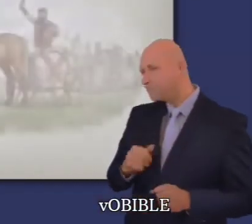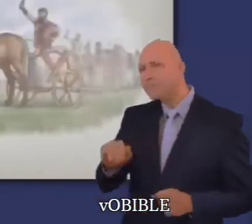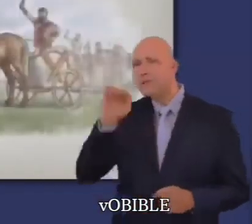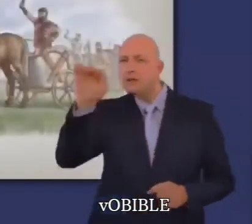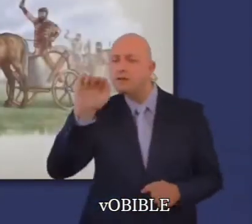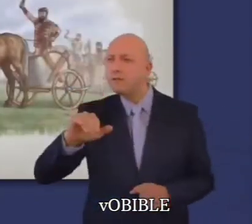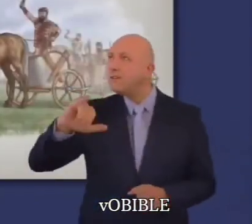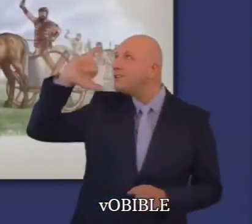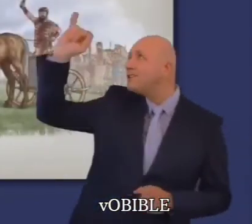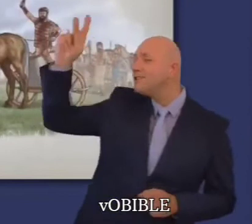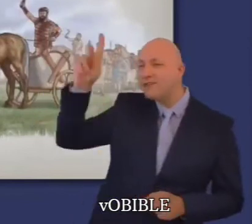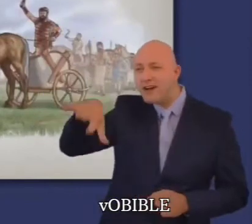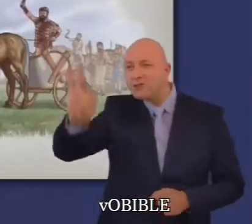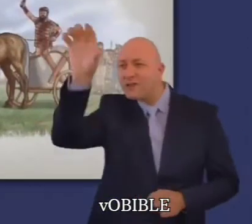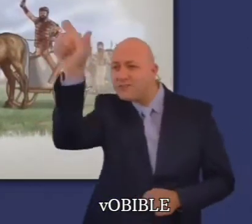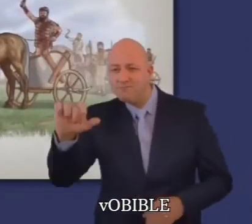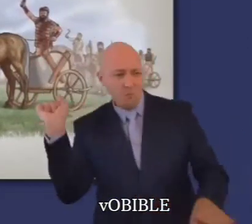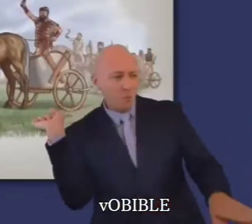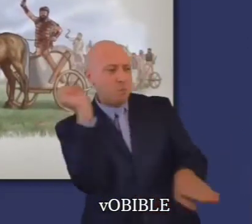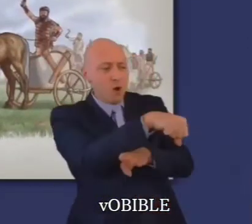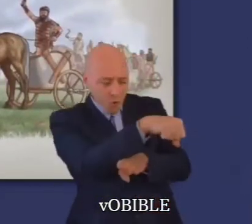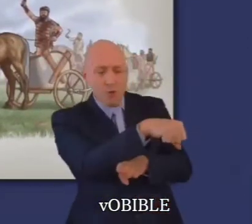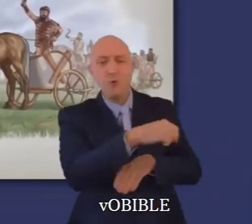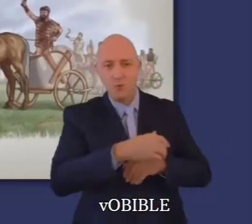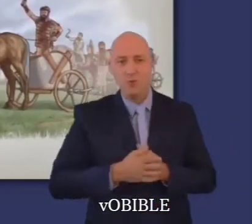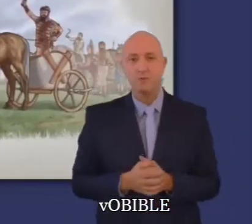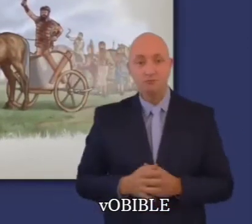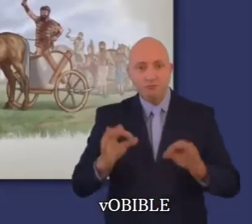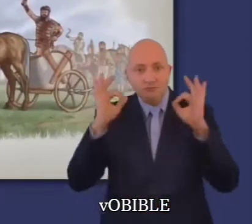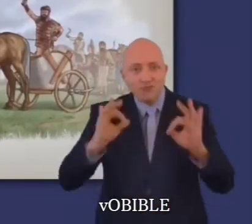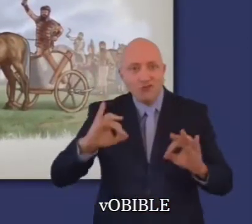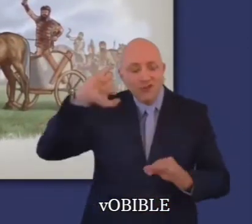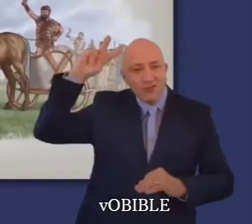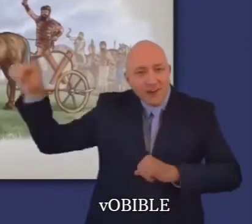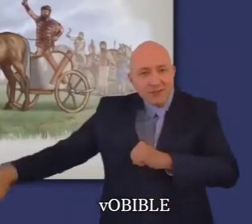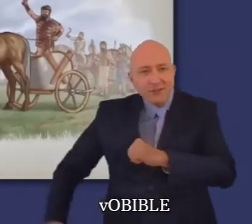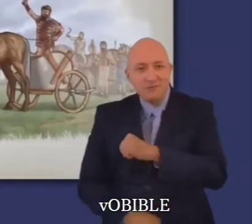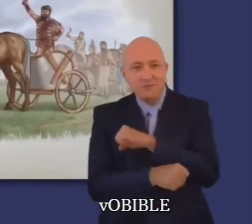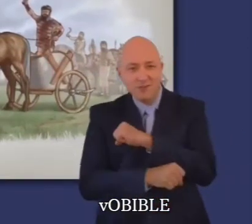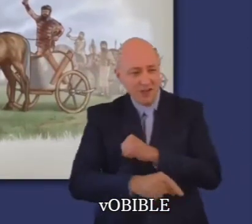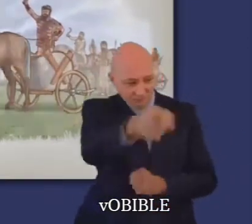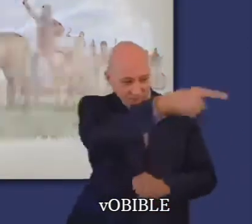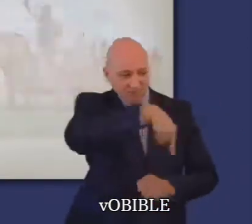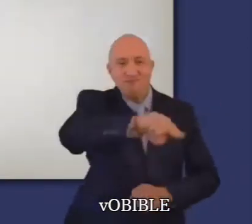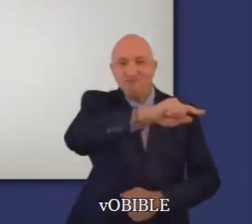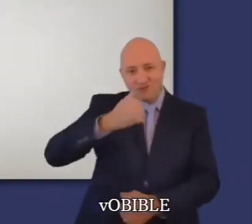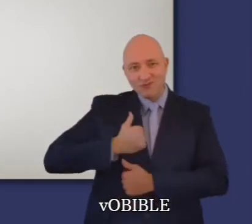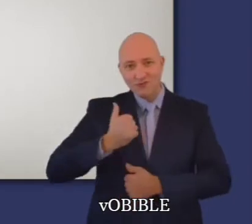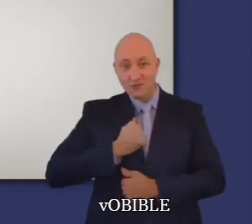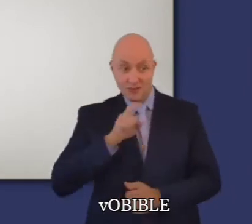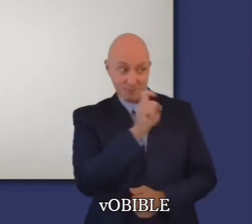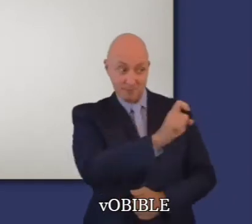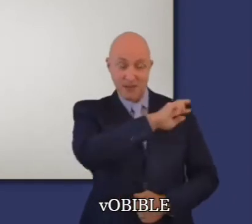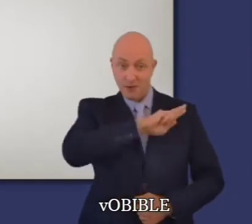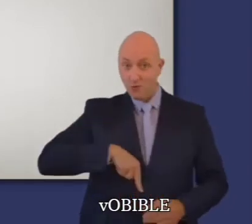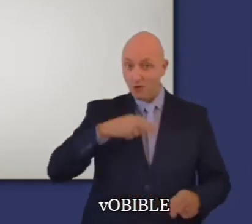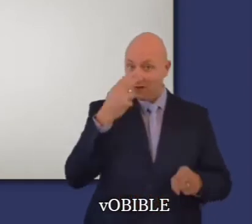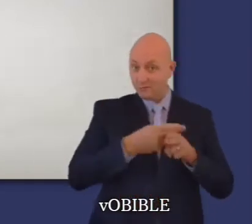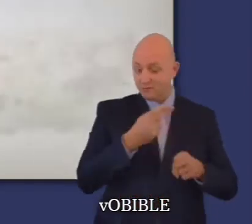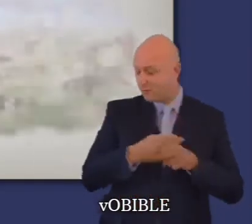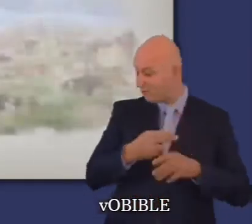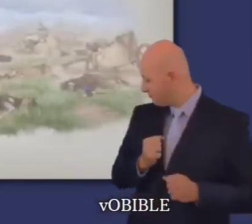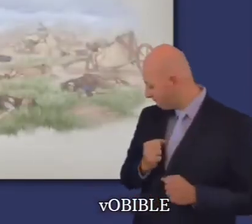Au chapitre 3, les juges Othniel et Éhoud délivrent les Israélites qui sont au service des rois de Mésopotamie et